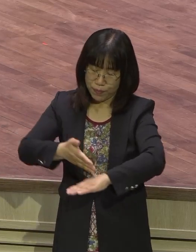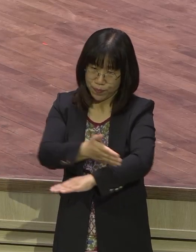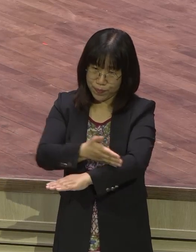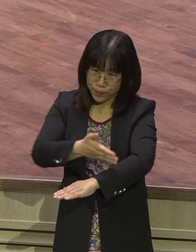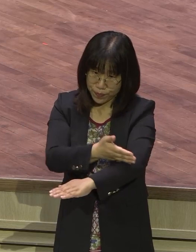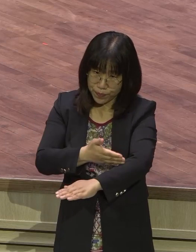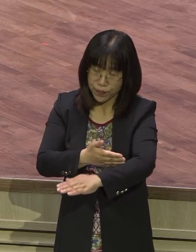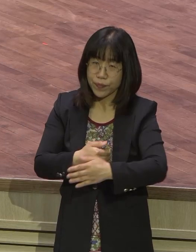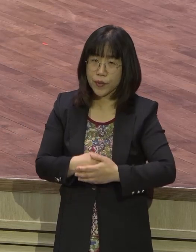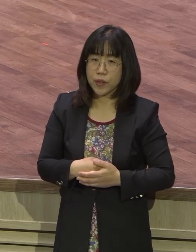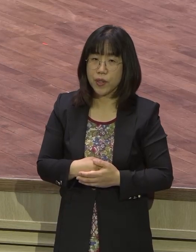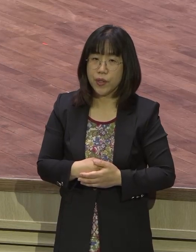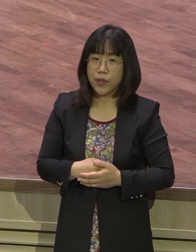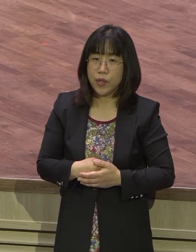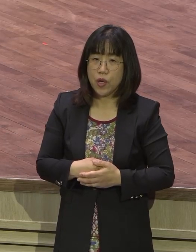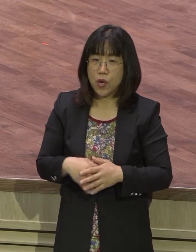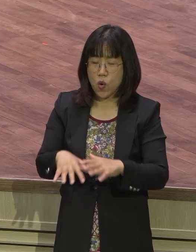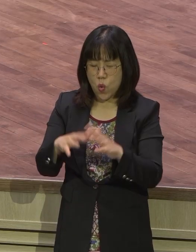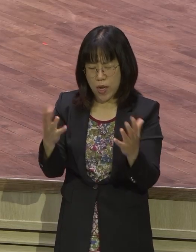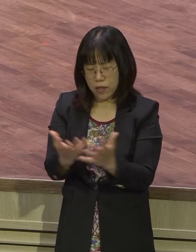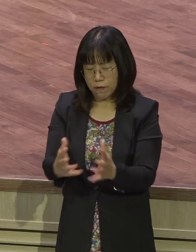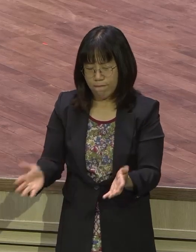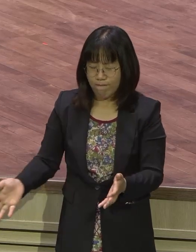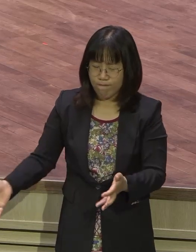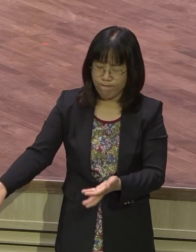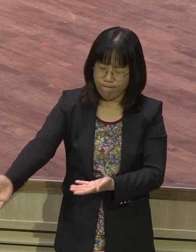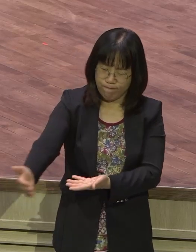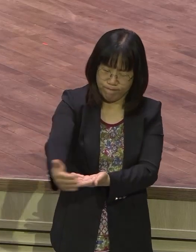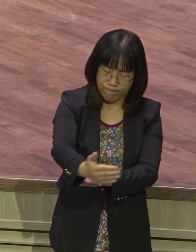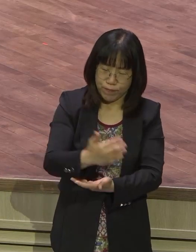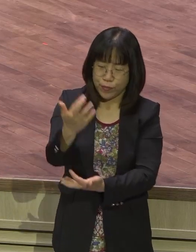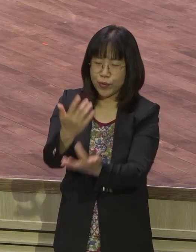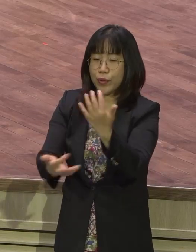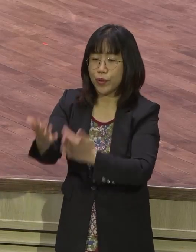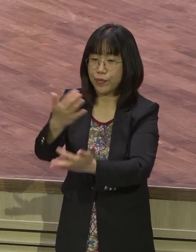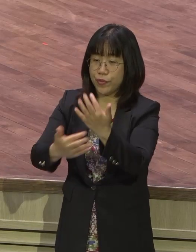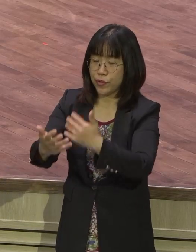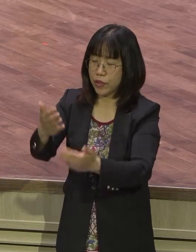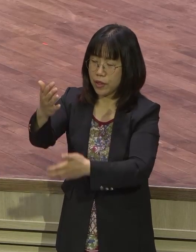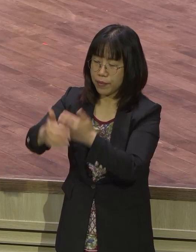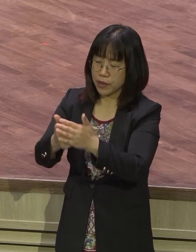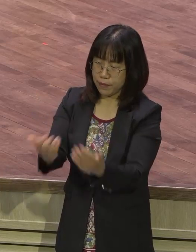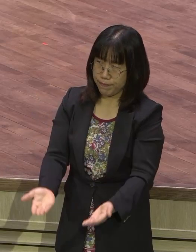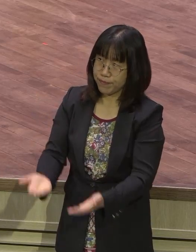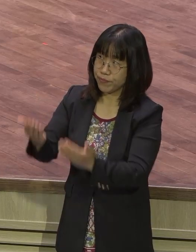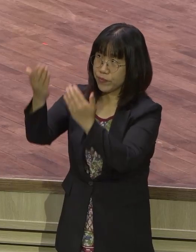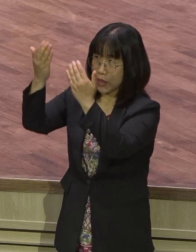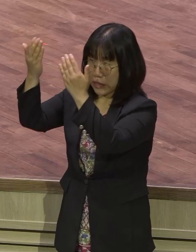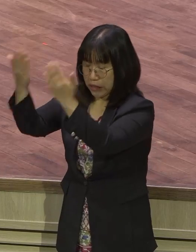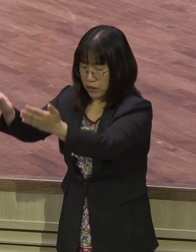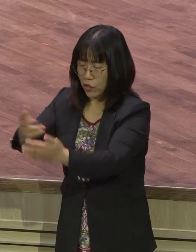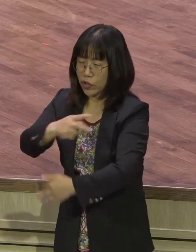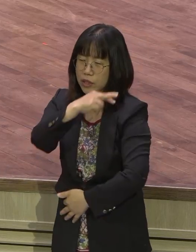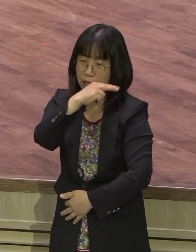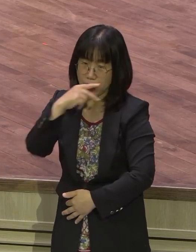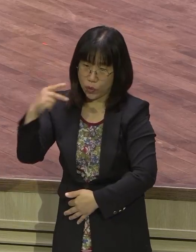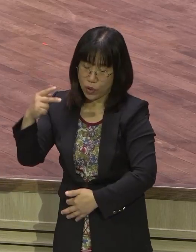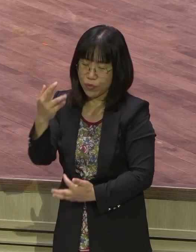그 남김없이 다 불태워서 하나님께 드렸어요 향기로운